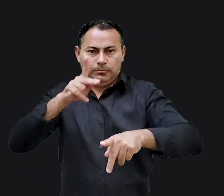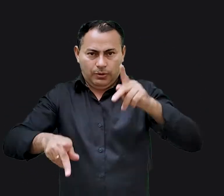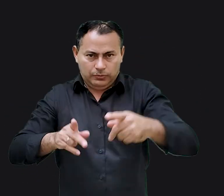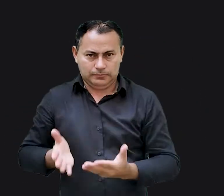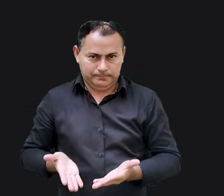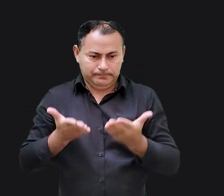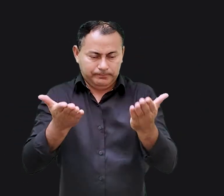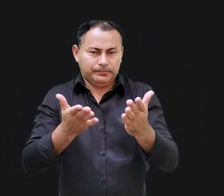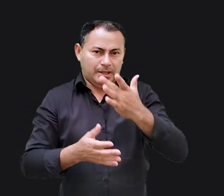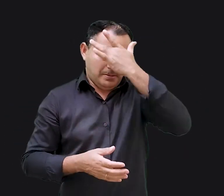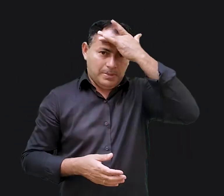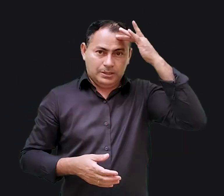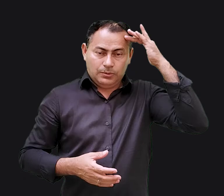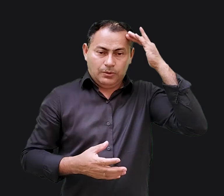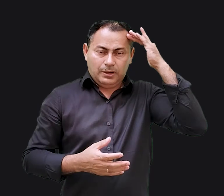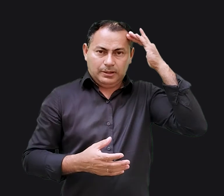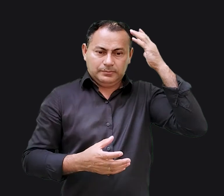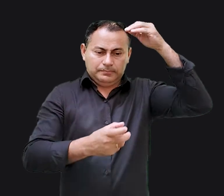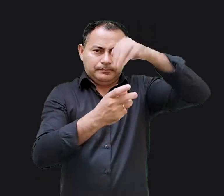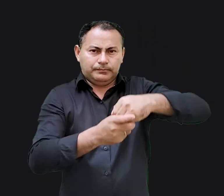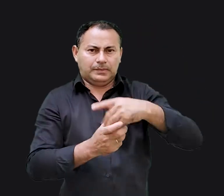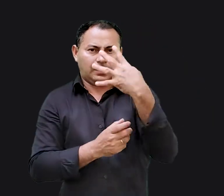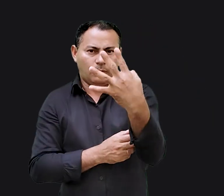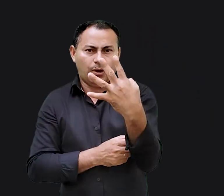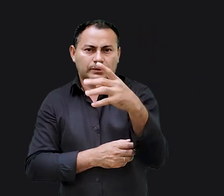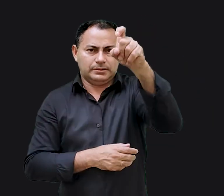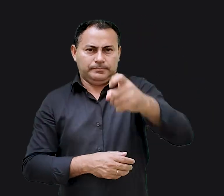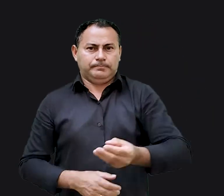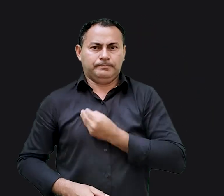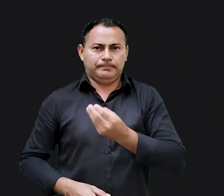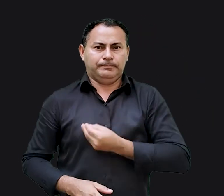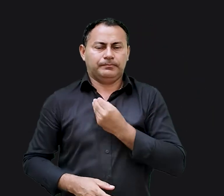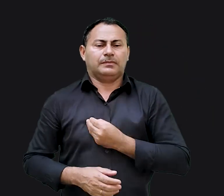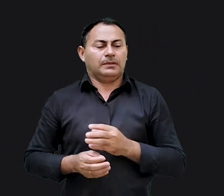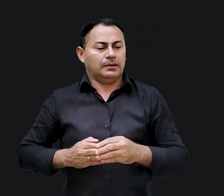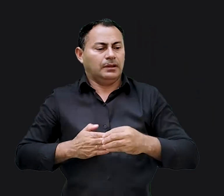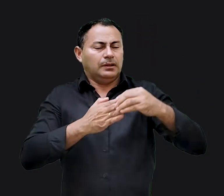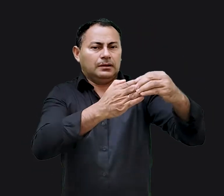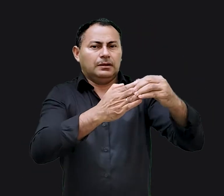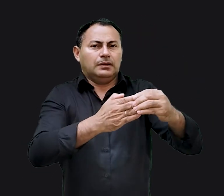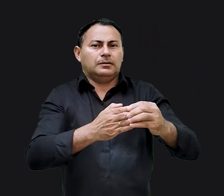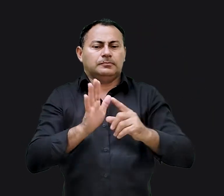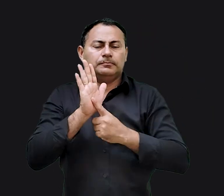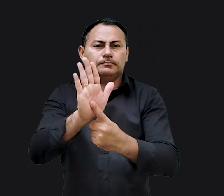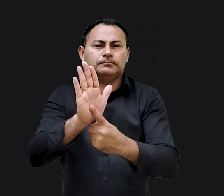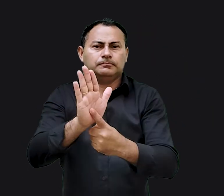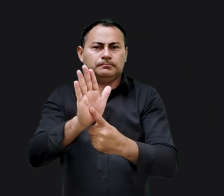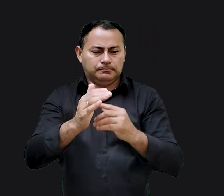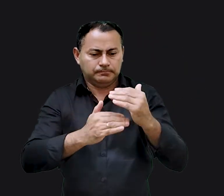povo. O homem, entre esses 4 seres viventes, nos leva a essa revelação